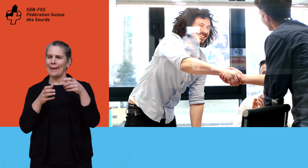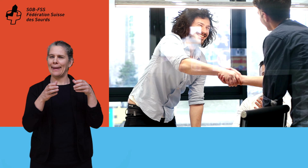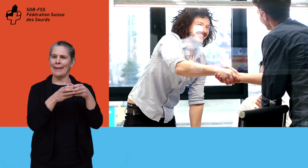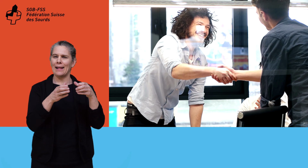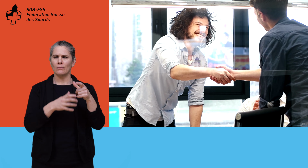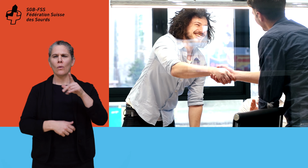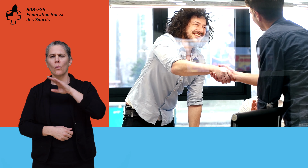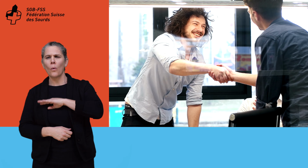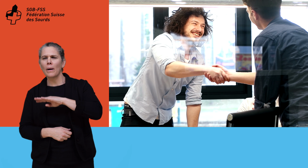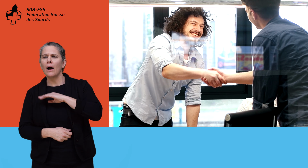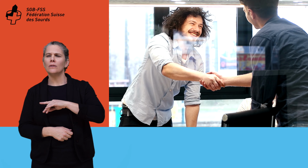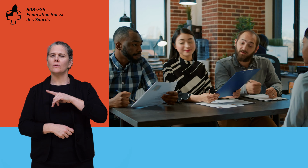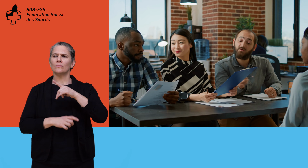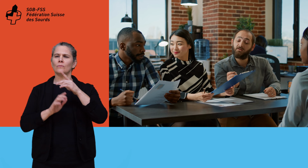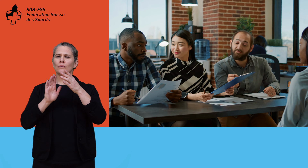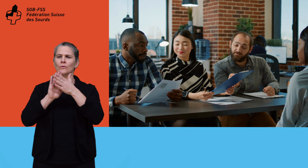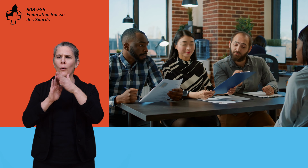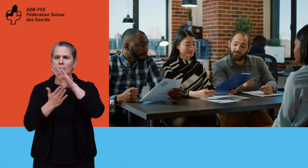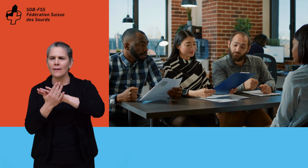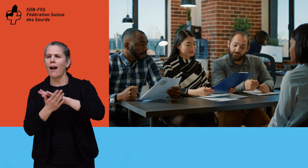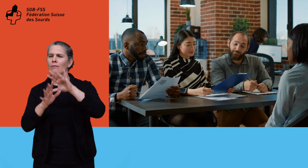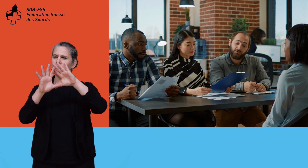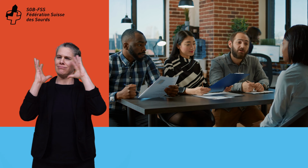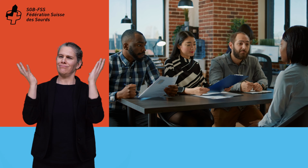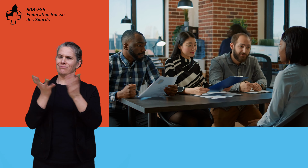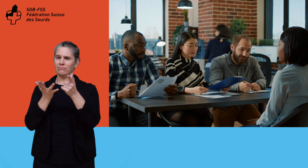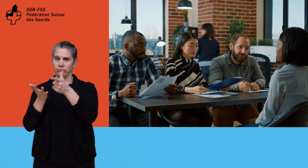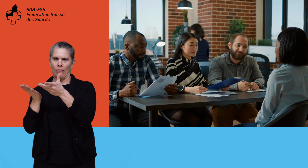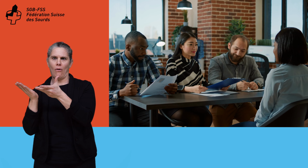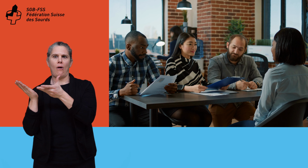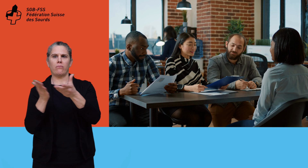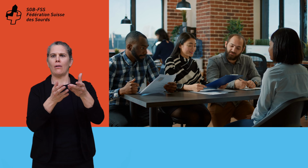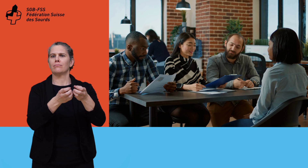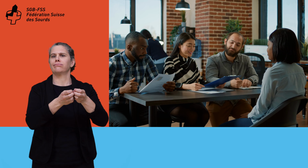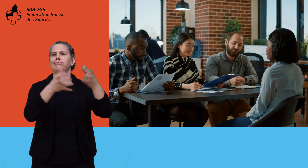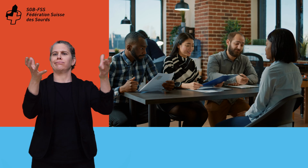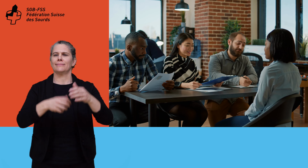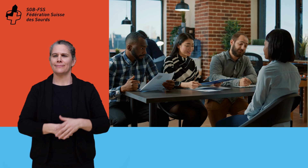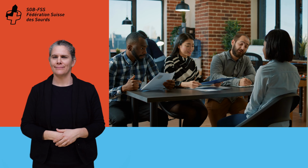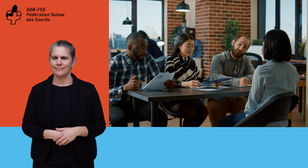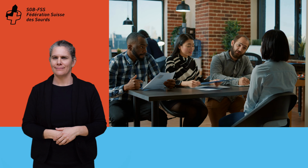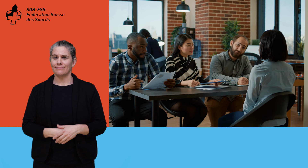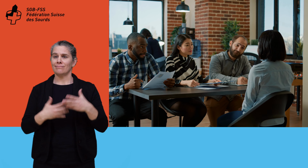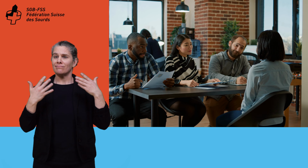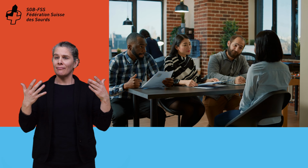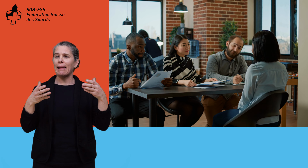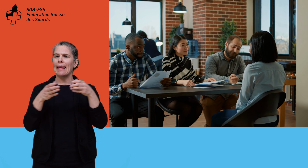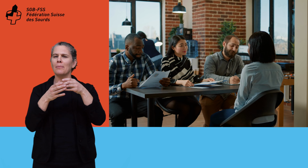augmente également les compétences sociales globales d'une équipe. En effet, une équipe mixte